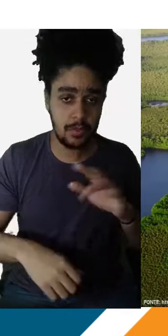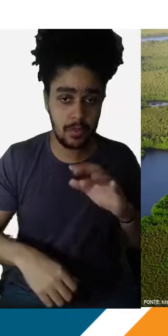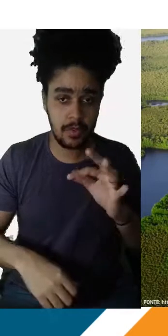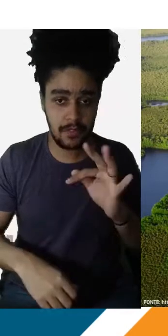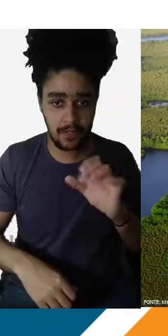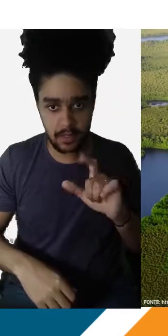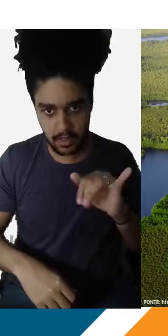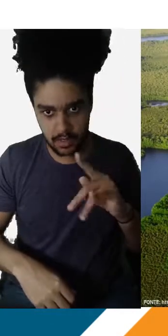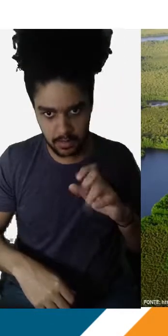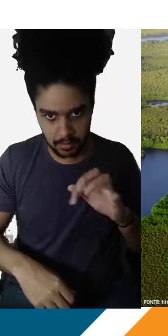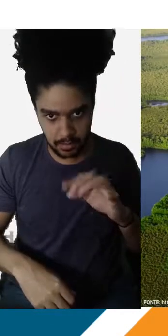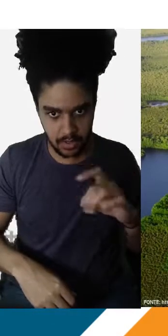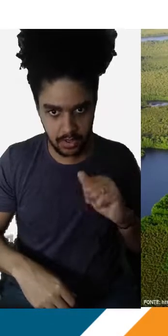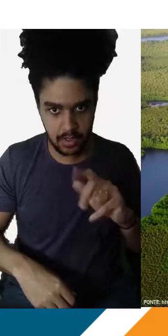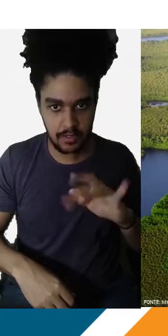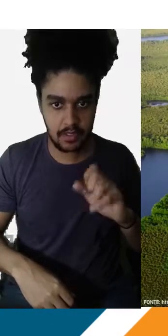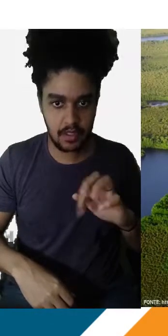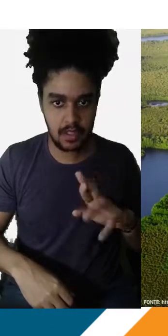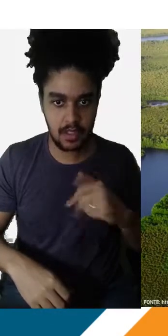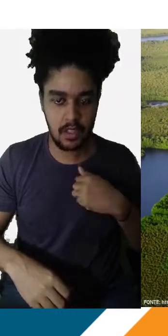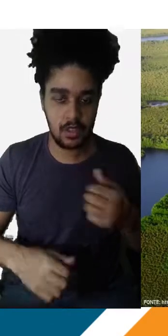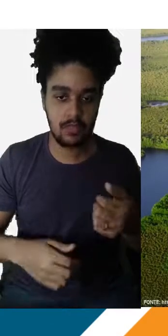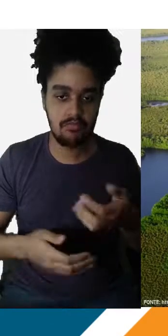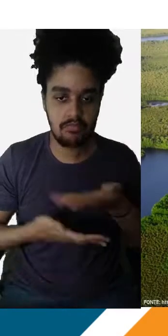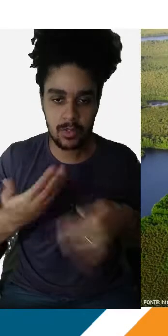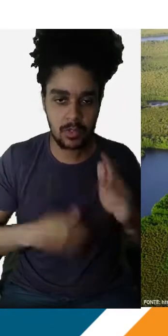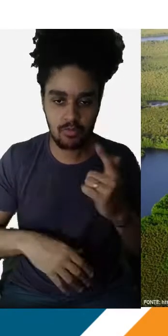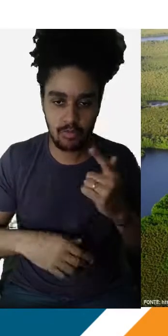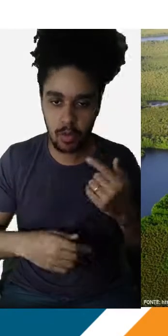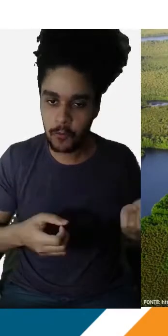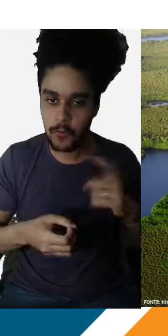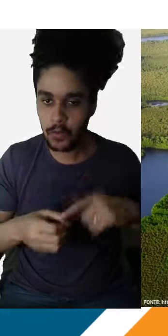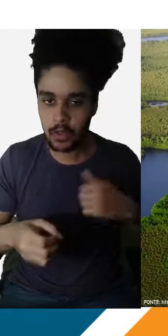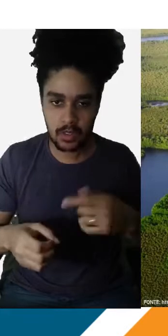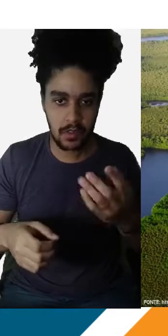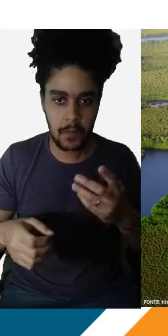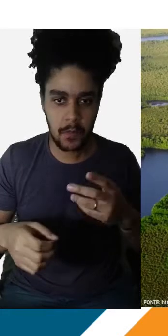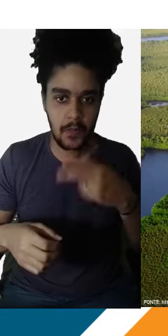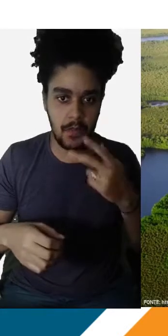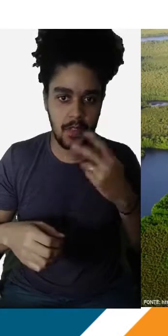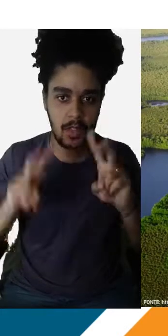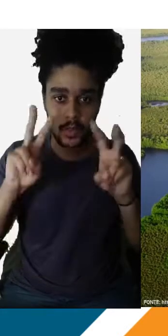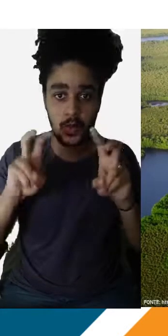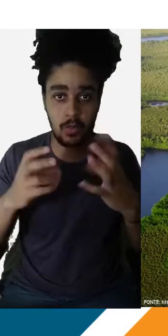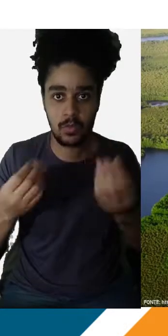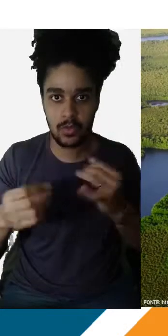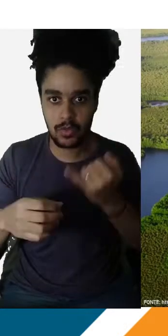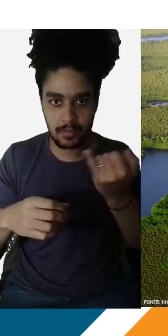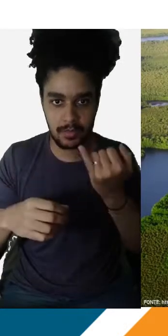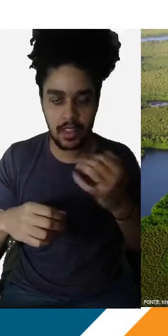mediador de Geografia do Polo de Magé, e hoje estou de volta para falar sobre um assunto super importante que é